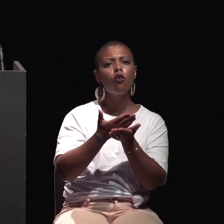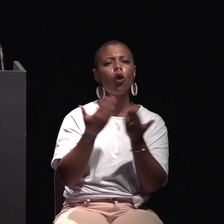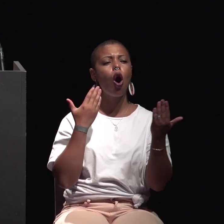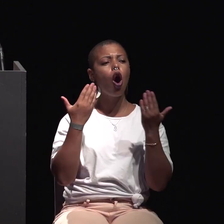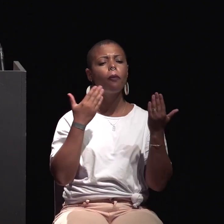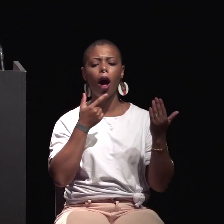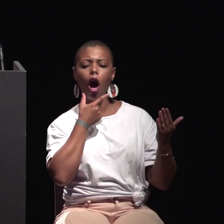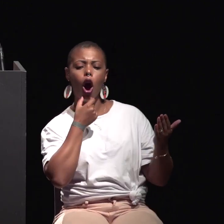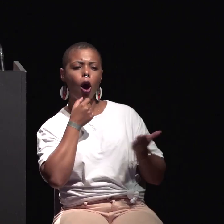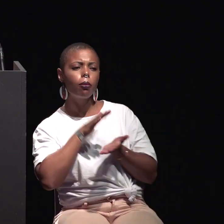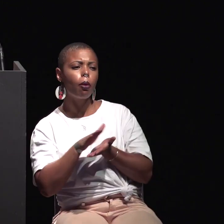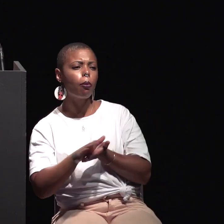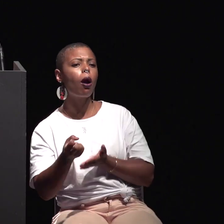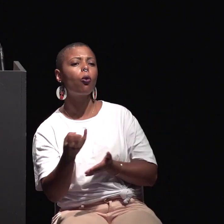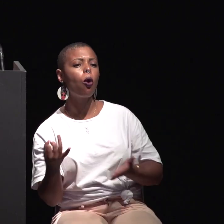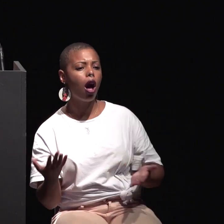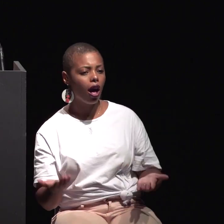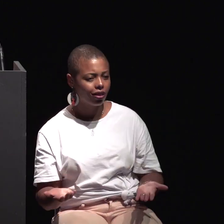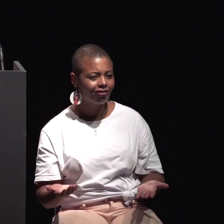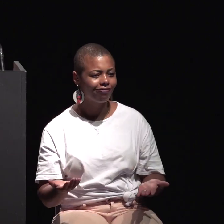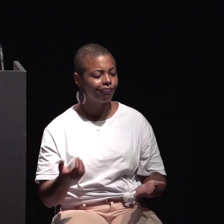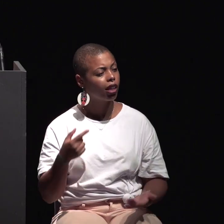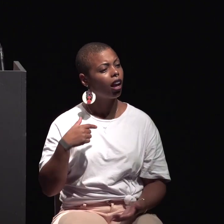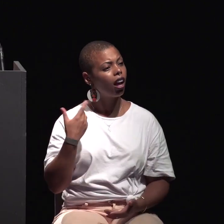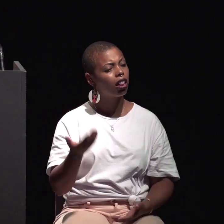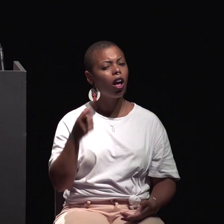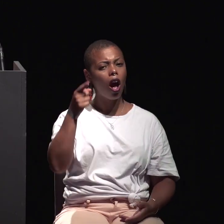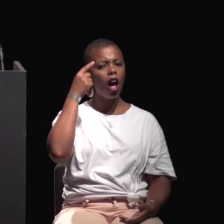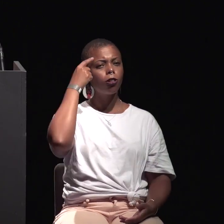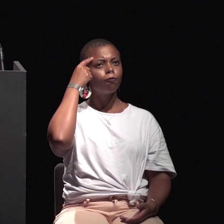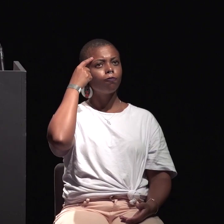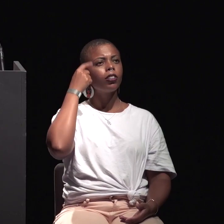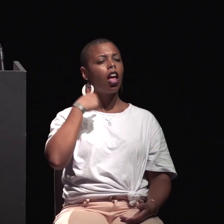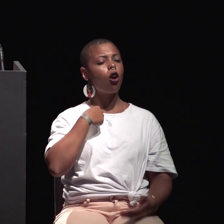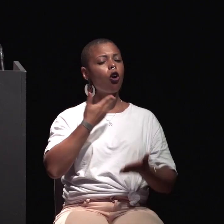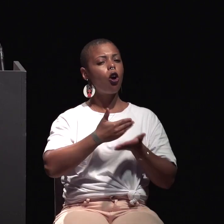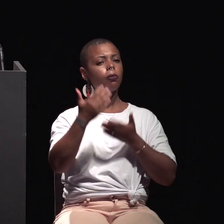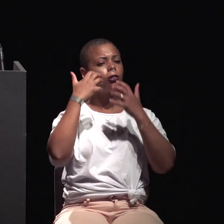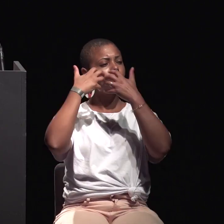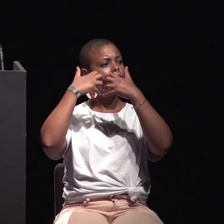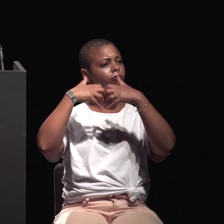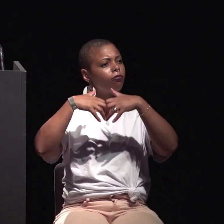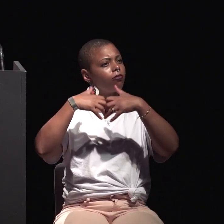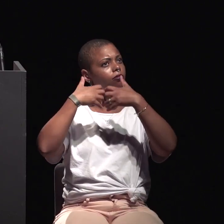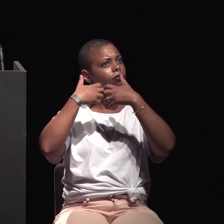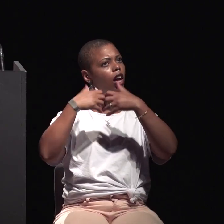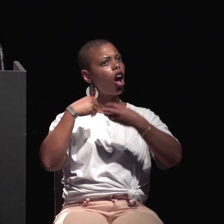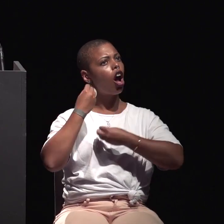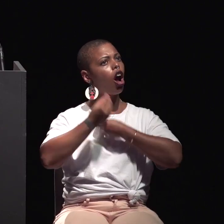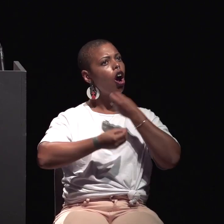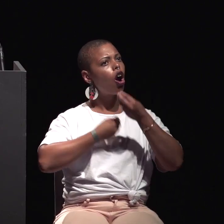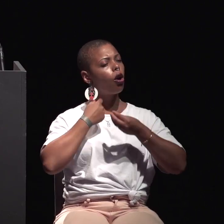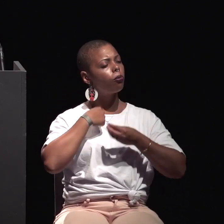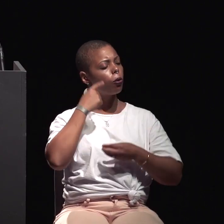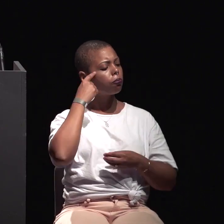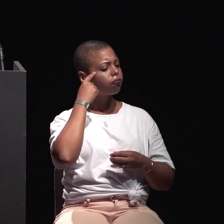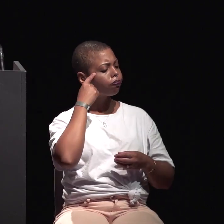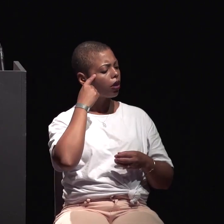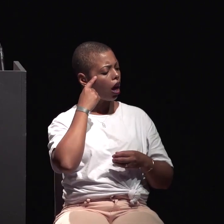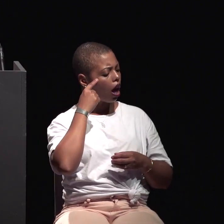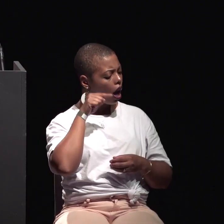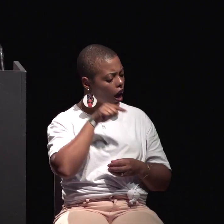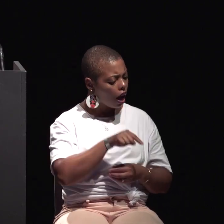A provocação de Joanna Walsh me levou a repensar como eu me relacionava com a literatura.